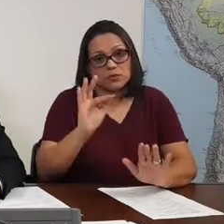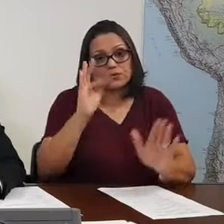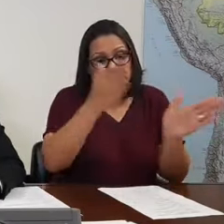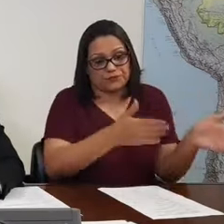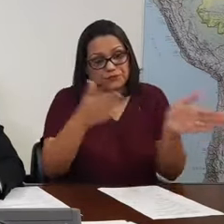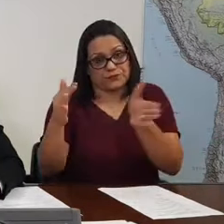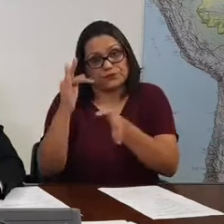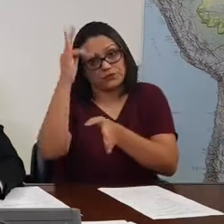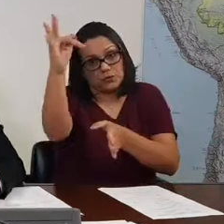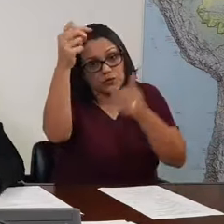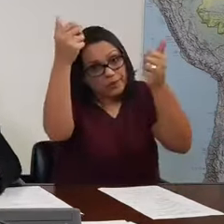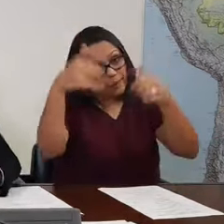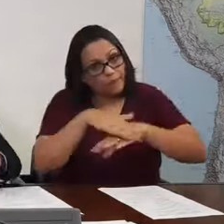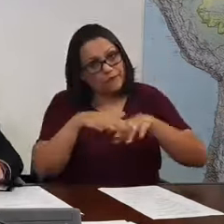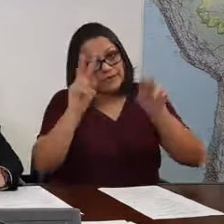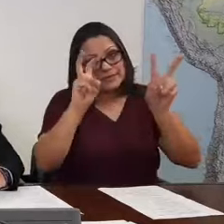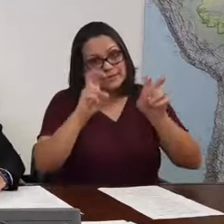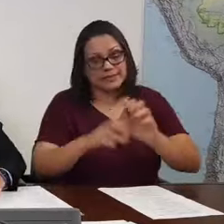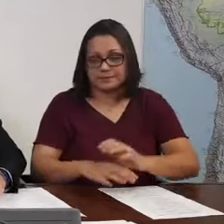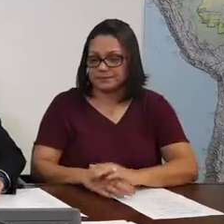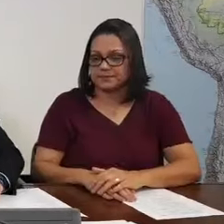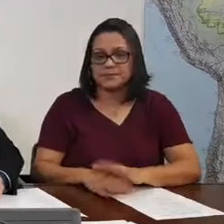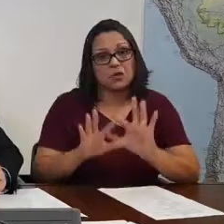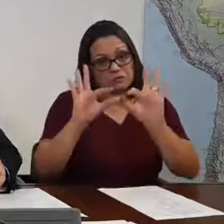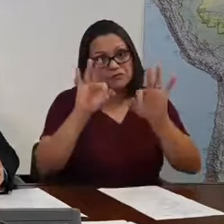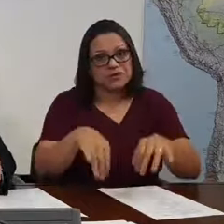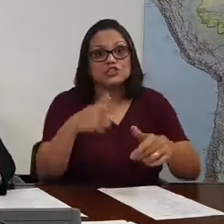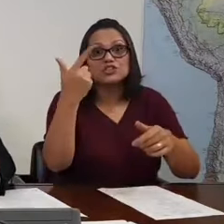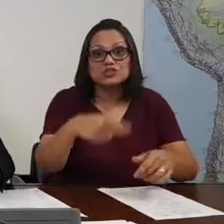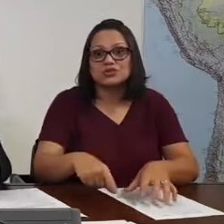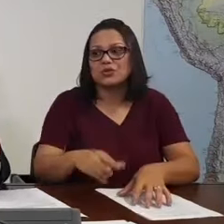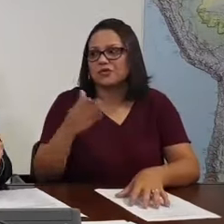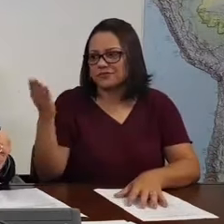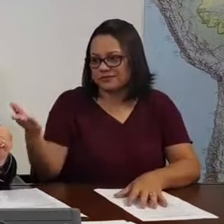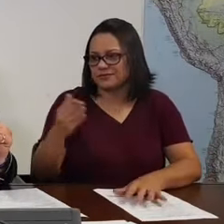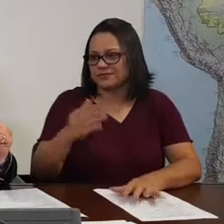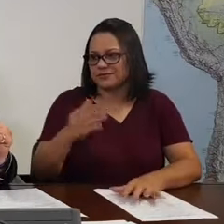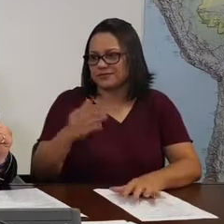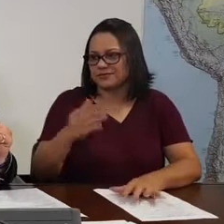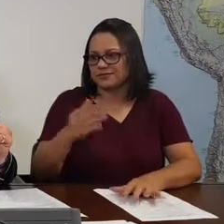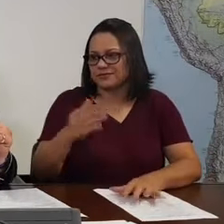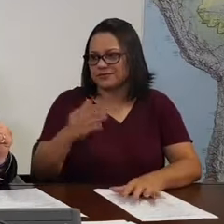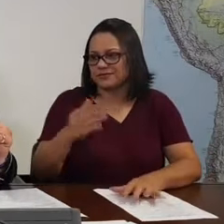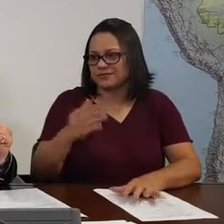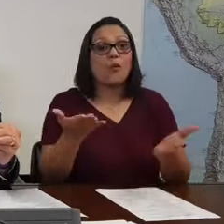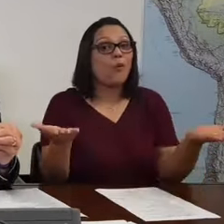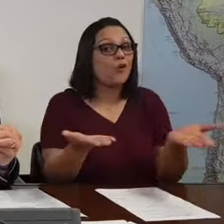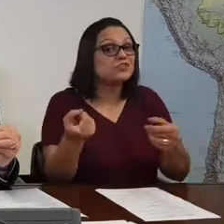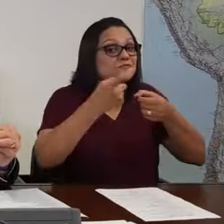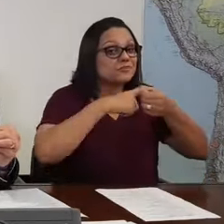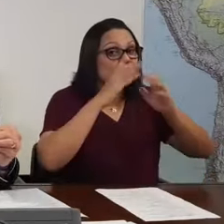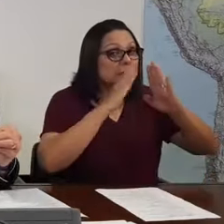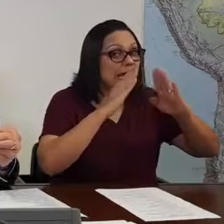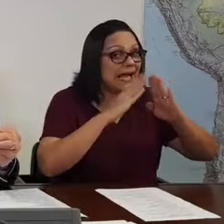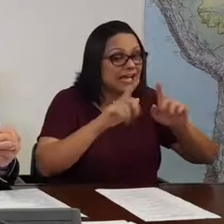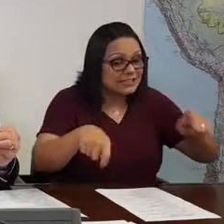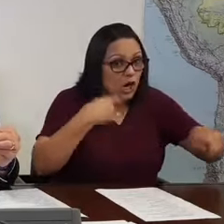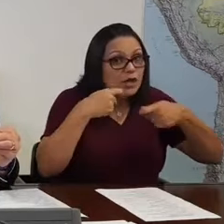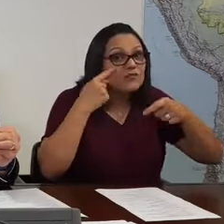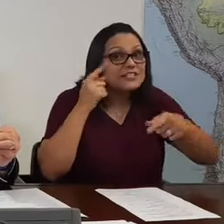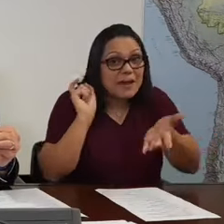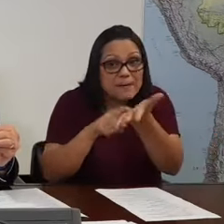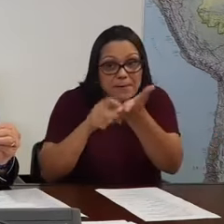segundo momento. Bem, eu acho que está acabando aqui, vamos repetir, né? Afinal de contas, eu vou jantar em casa hoje, depende de quantas